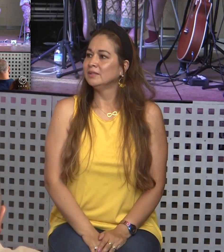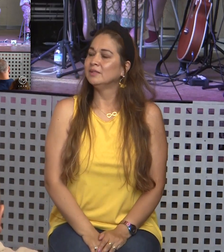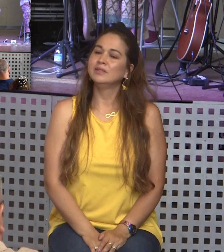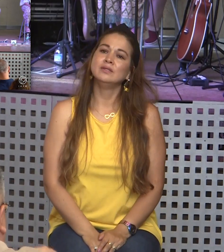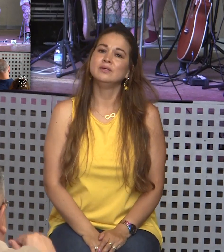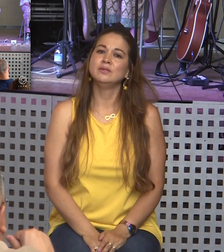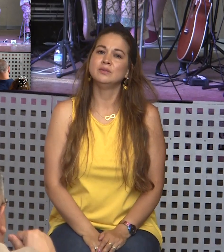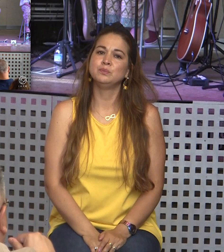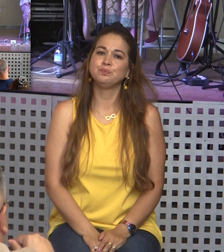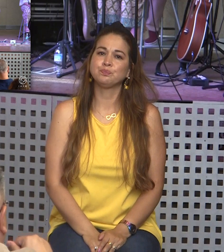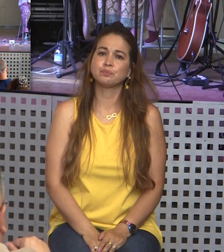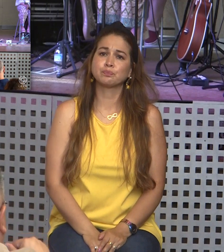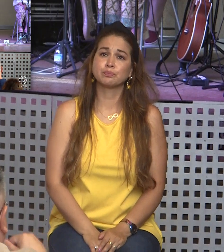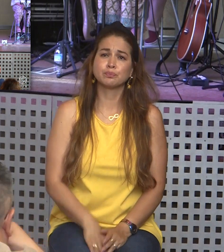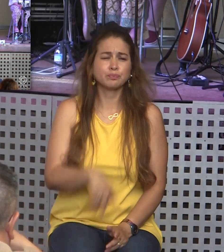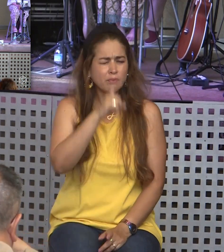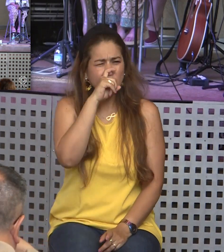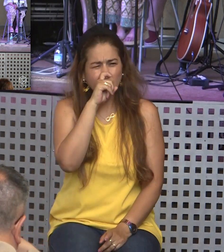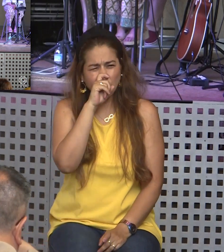¿Recordáis? Pablo estaba ciego,